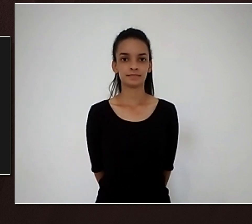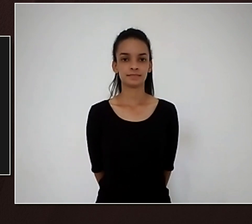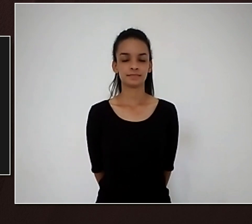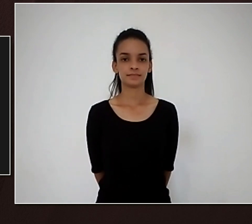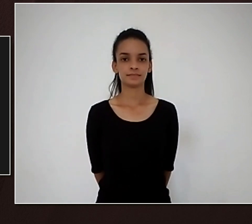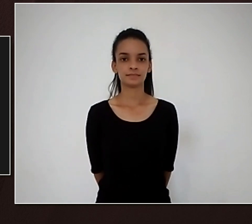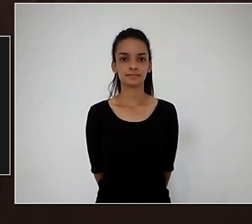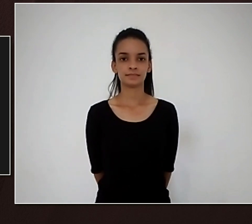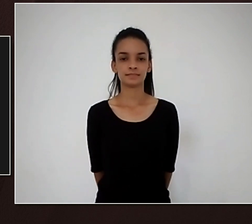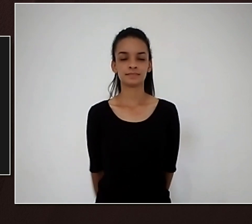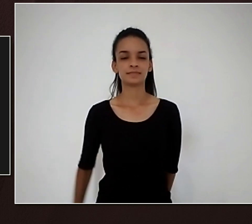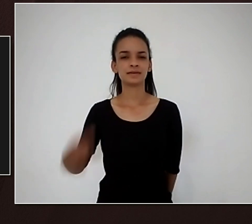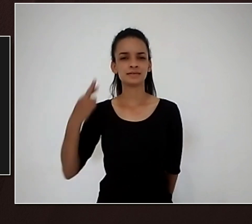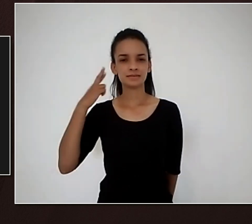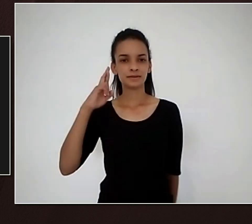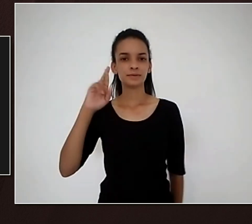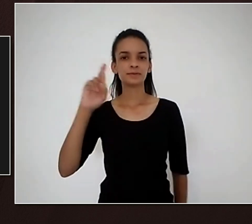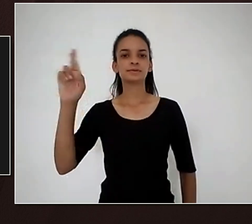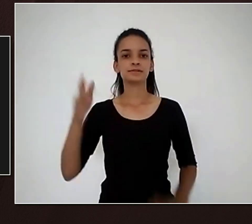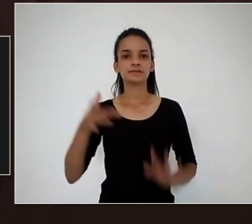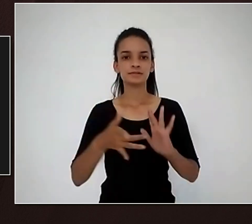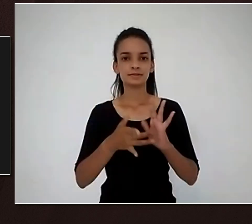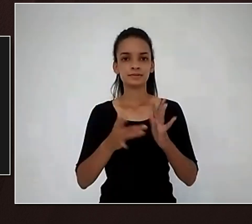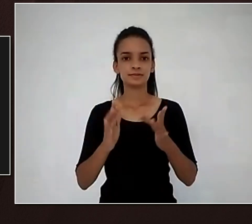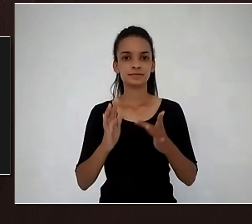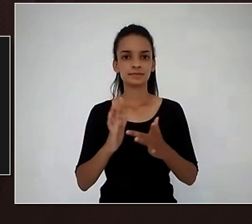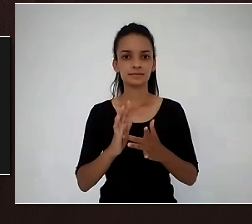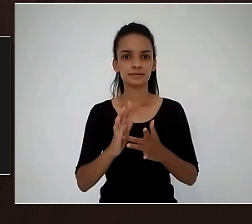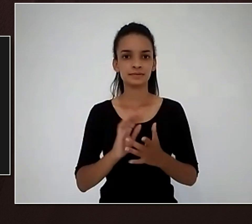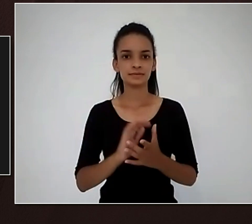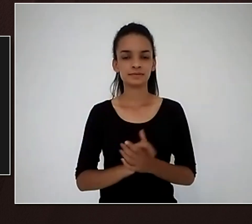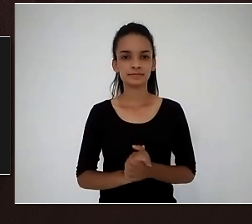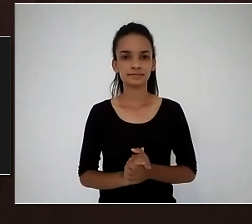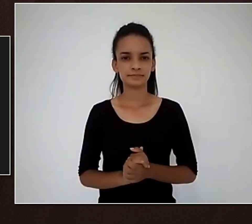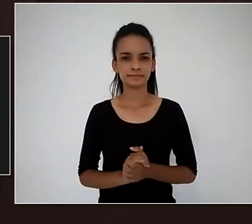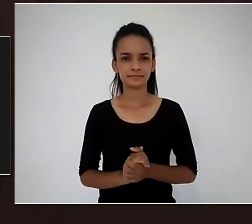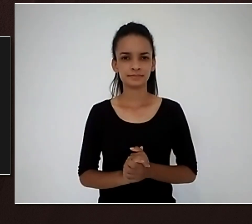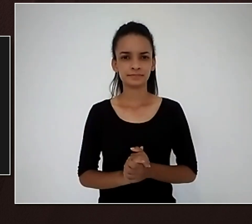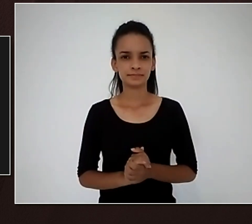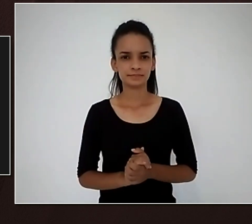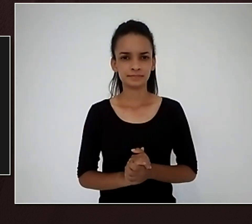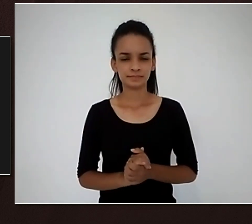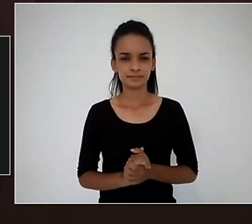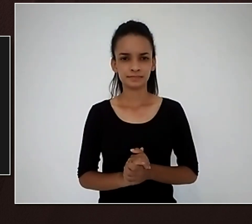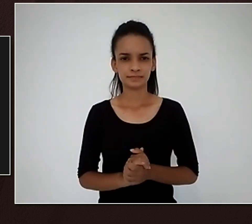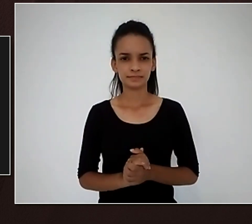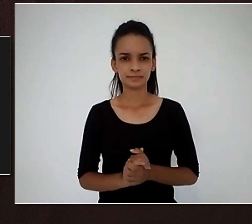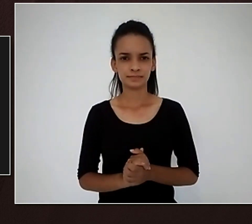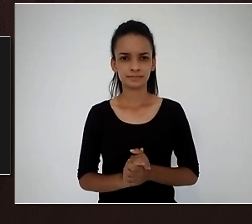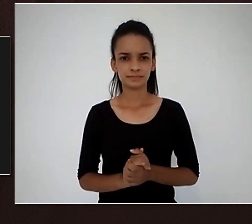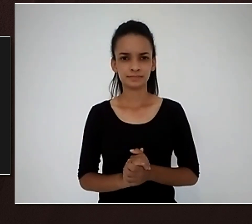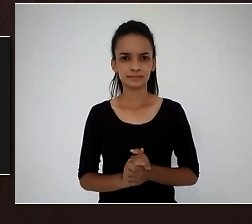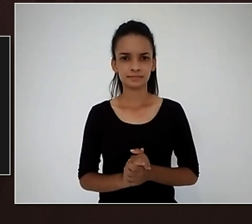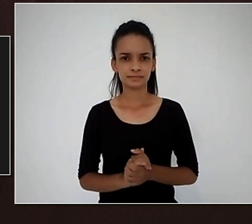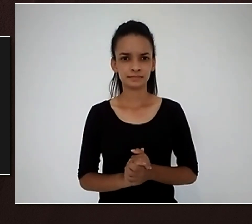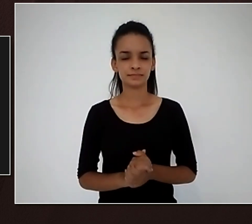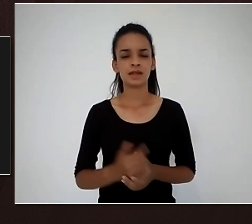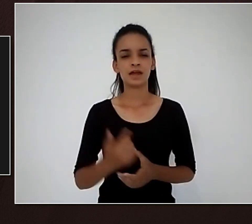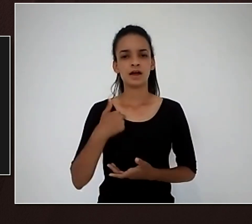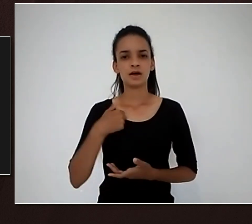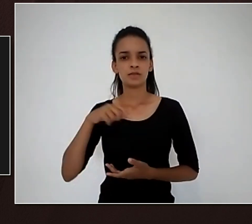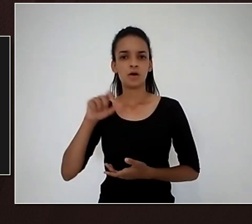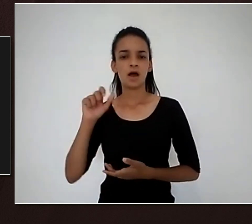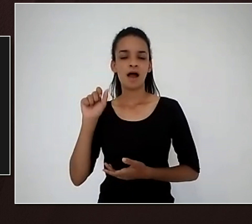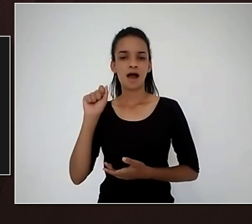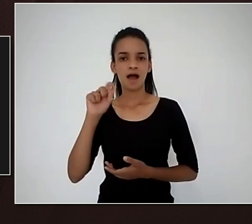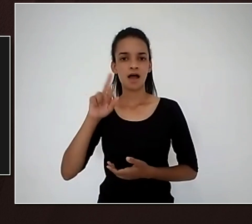Señor Jesús, ¿cómo están, hermanos? Buenas, soy Darío Betancur, de Argentina, de la provincia